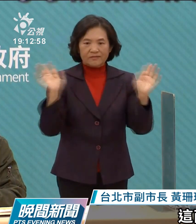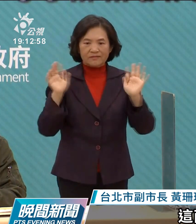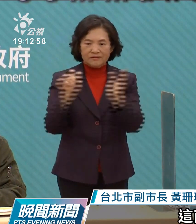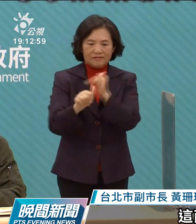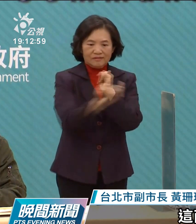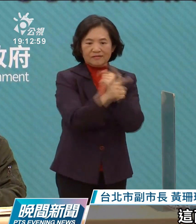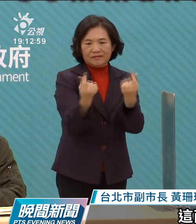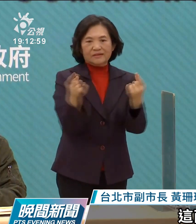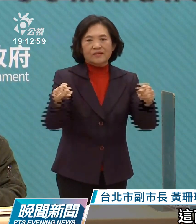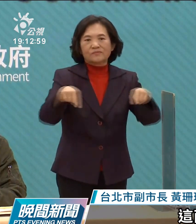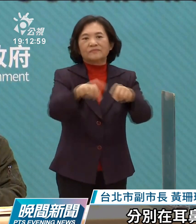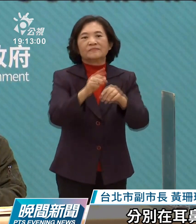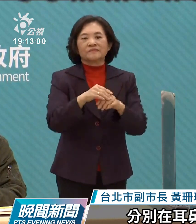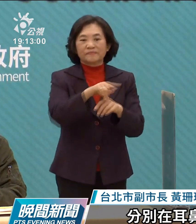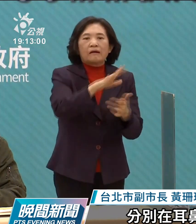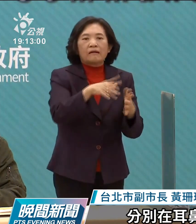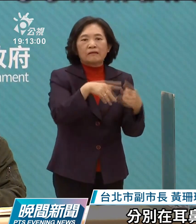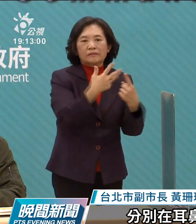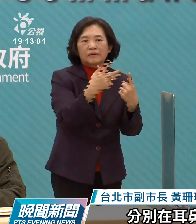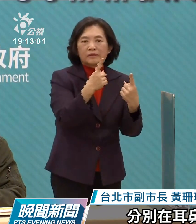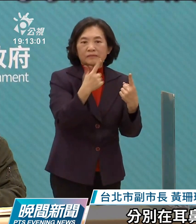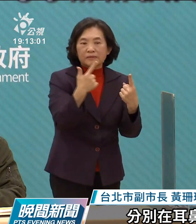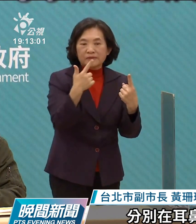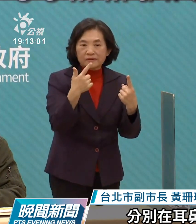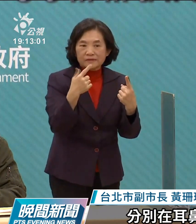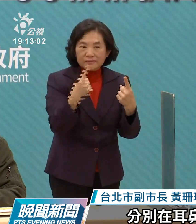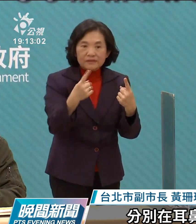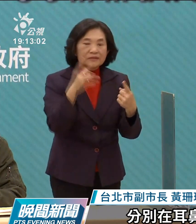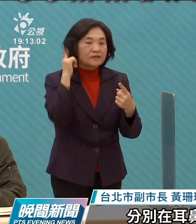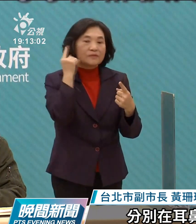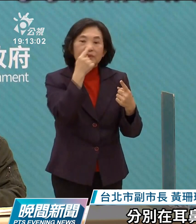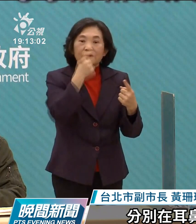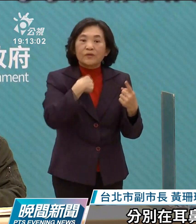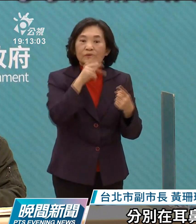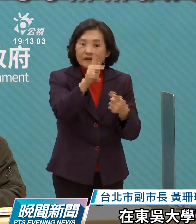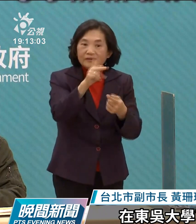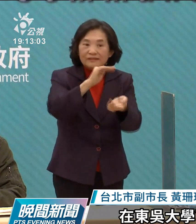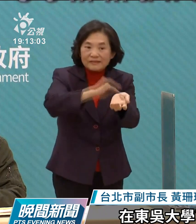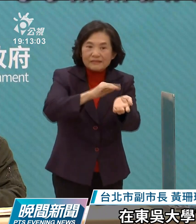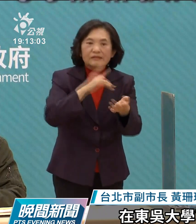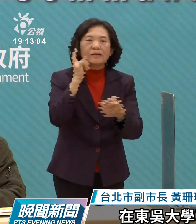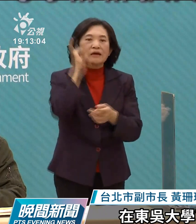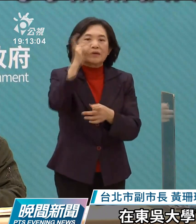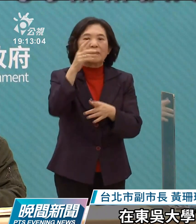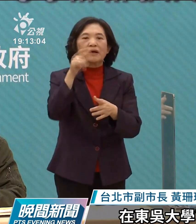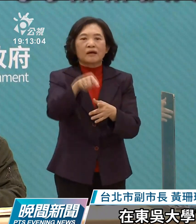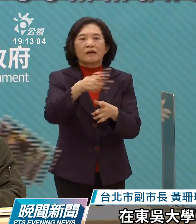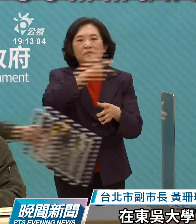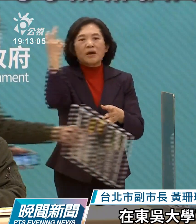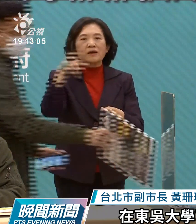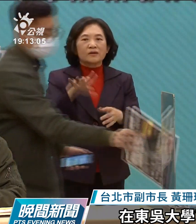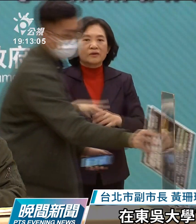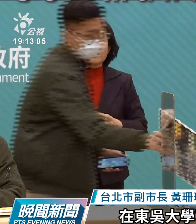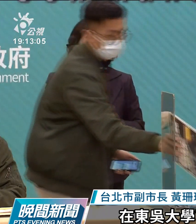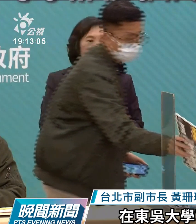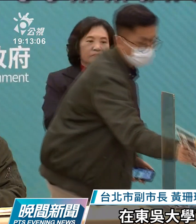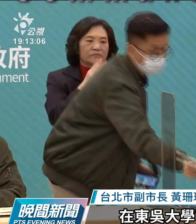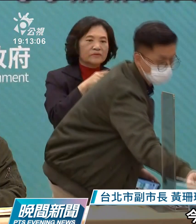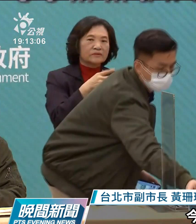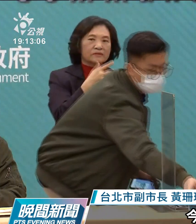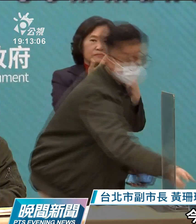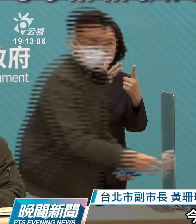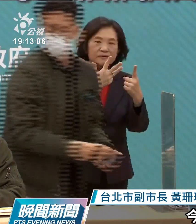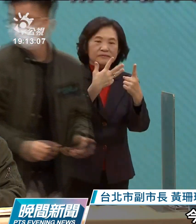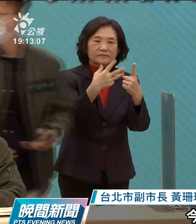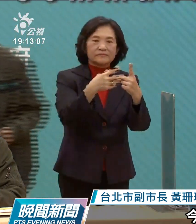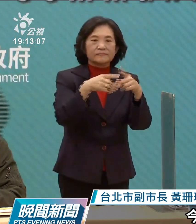那这两位到台北市来，分别在耳鼻喉科感染给了18181，然后在东吴大学可能感染给了18182，